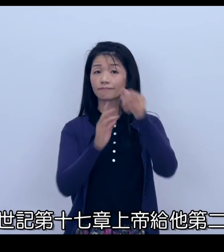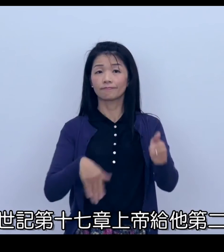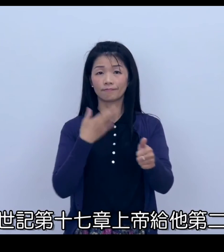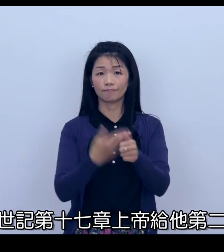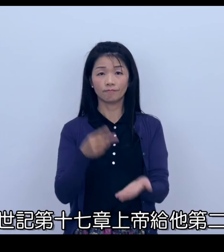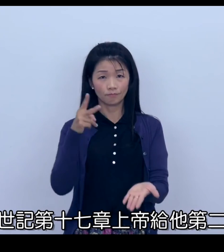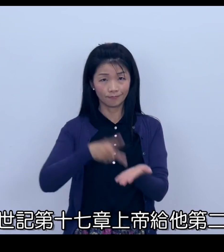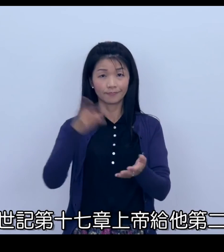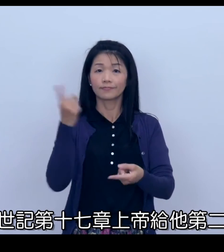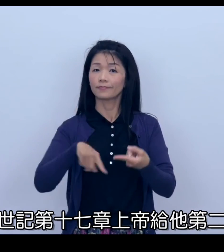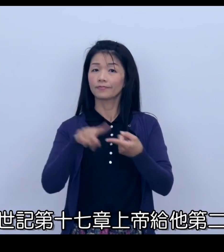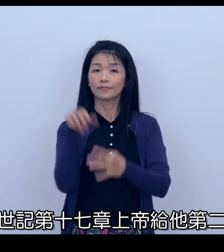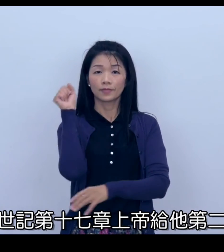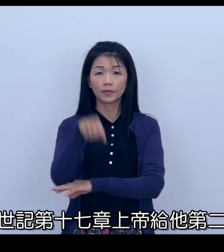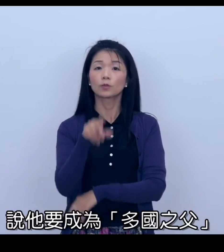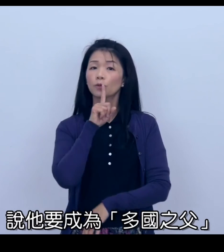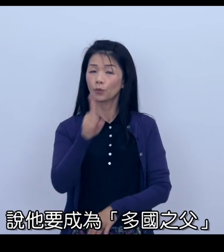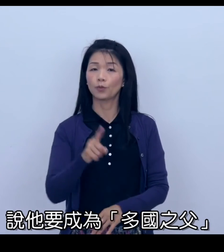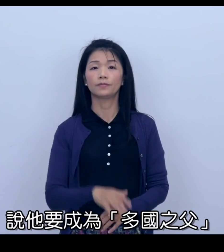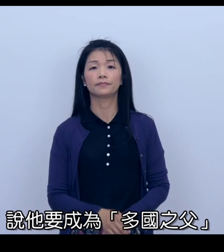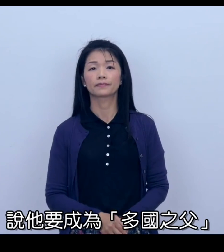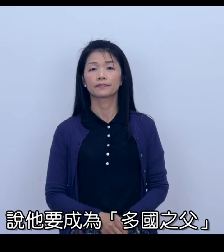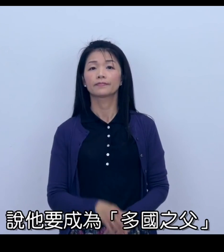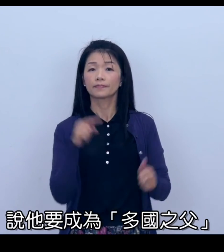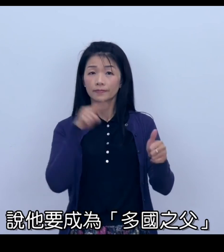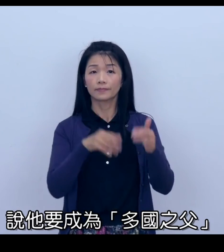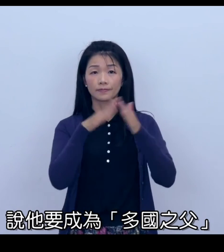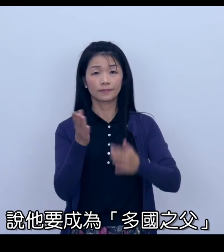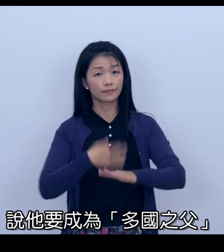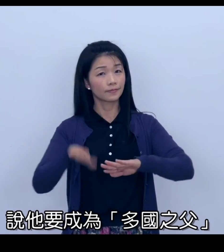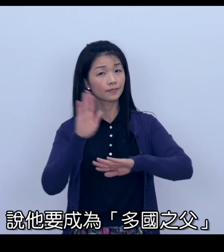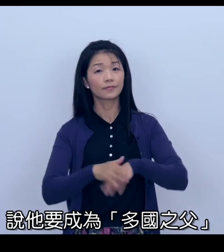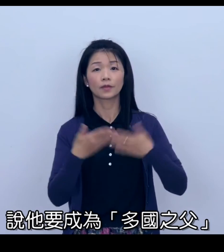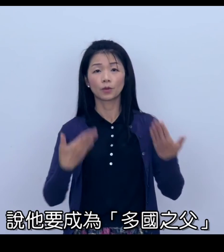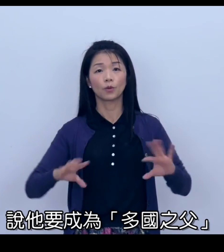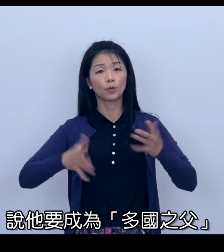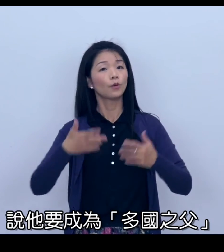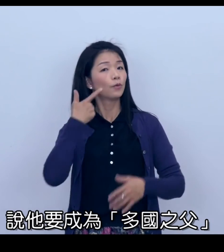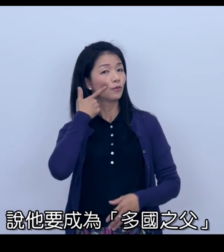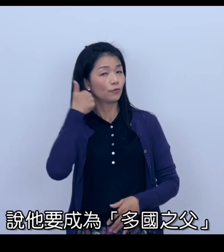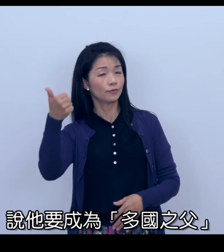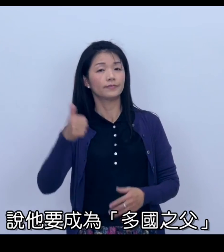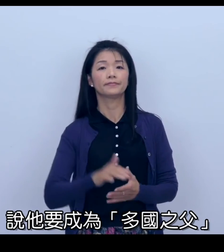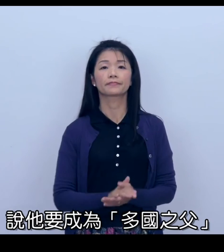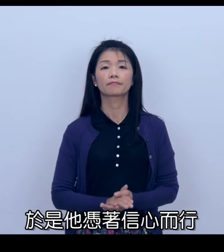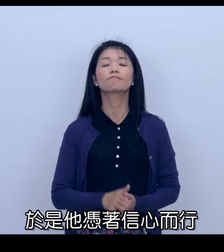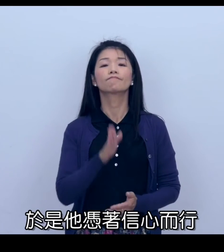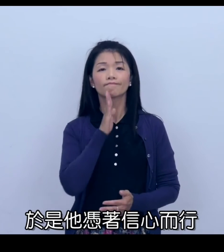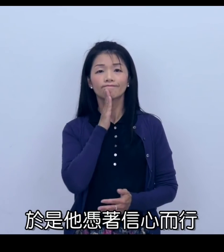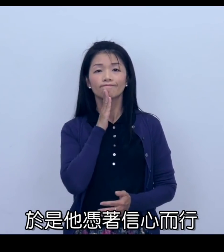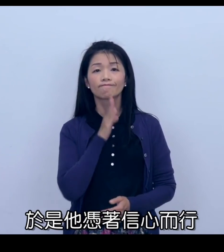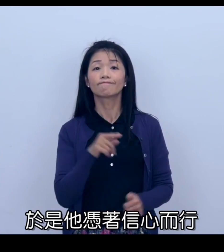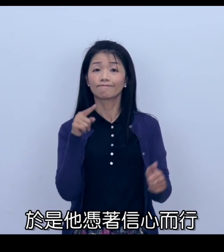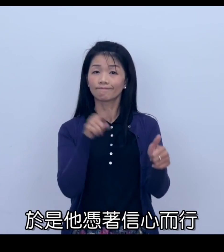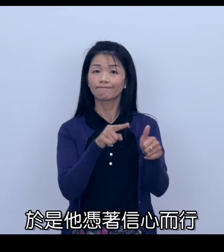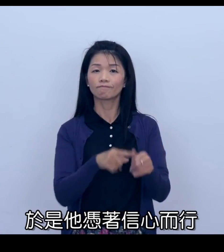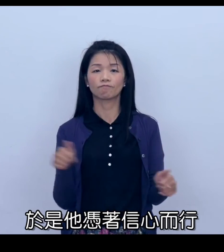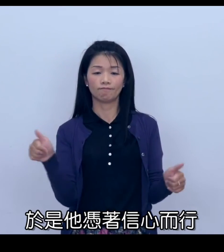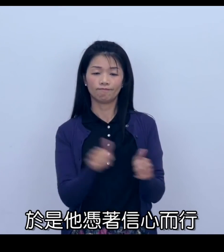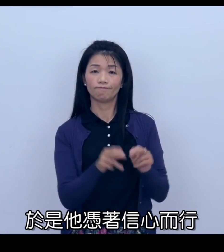第二次应许，说他要成为多国之父。于是他凭着信心